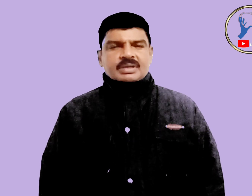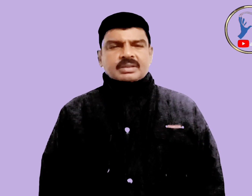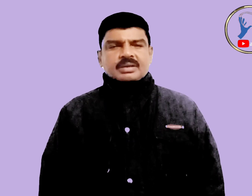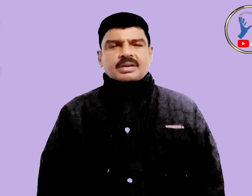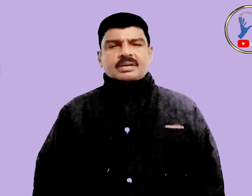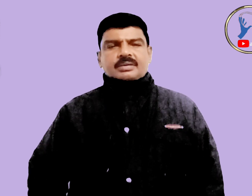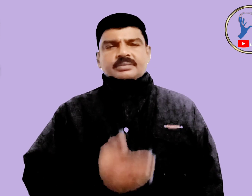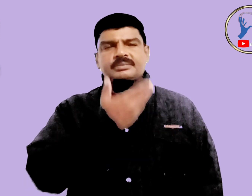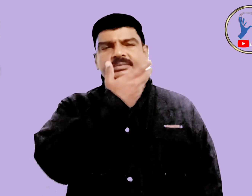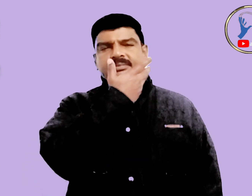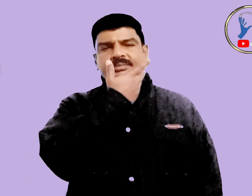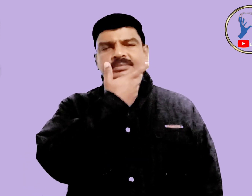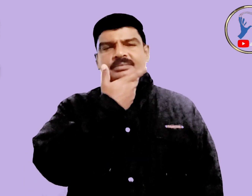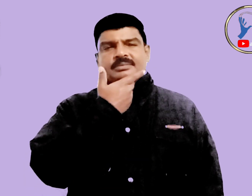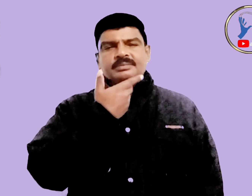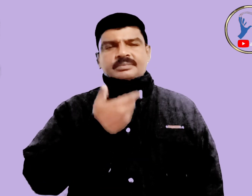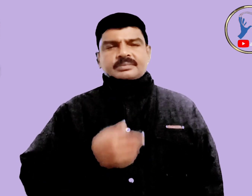पसंद करना,